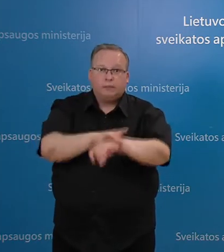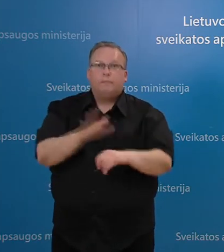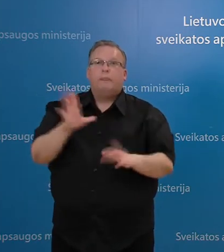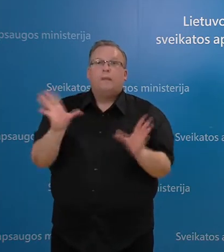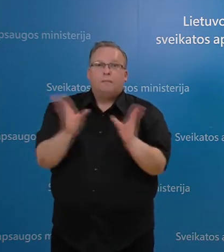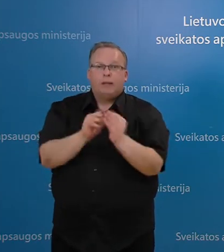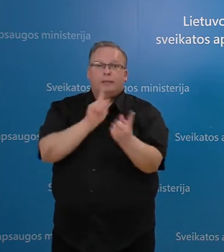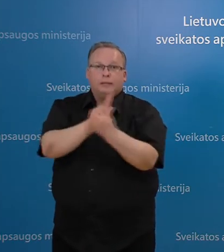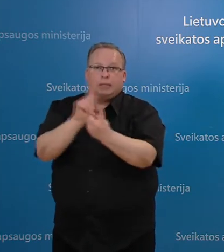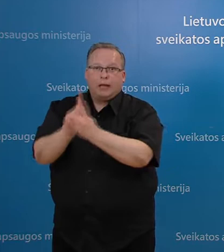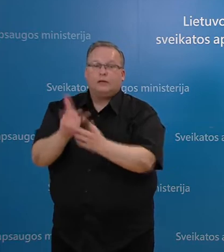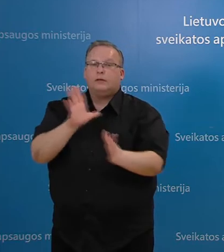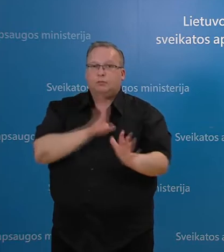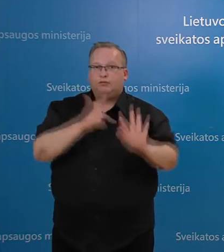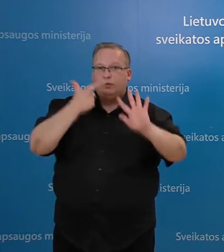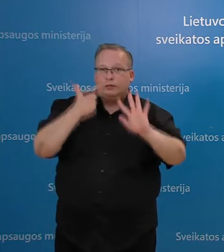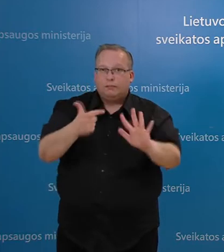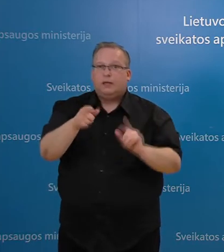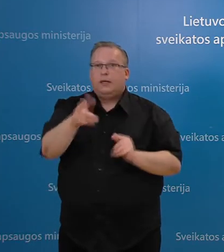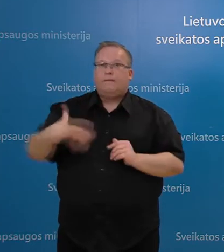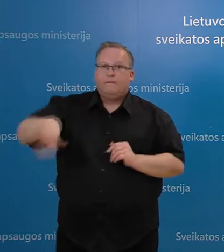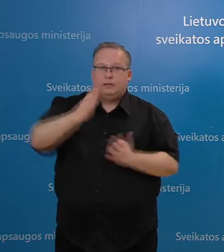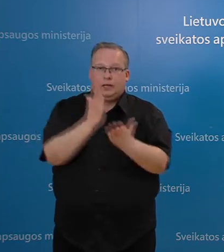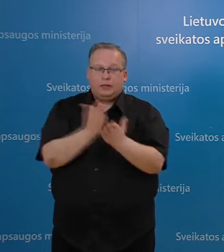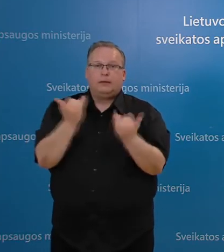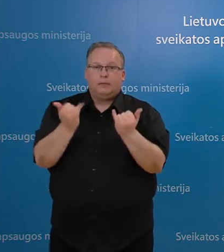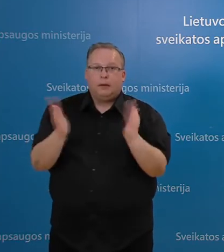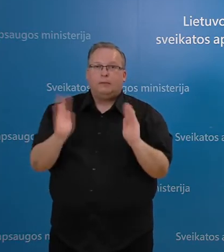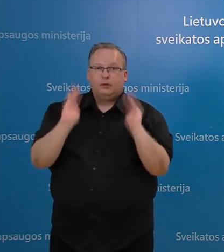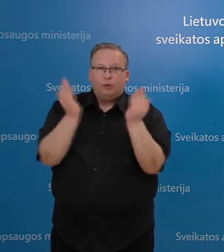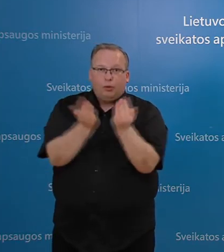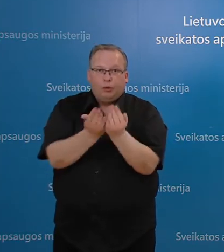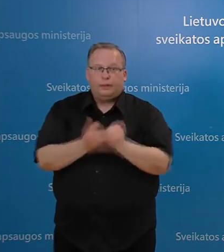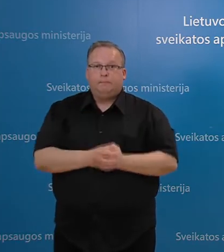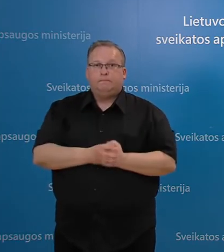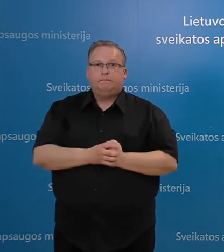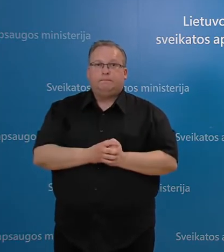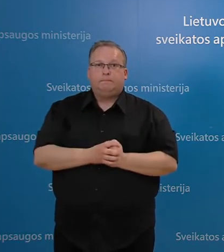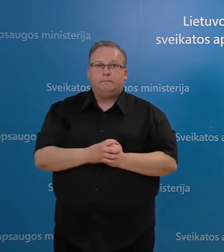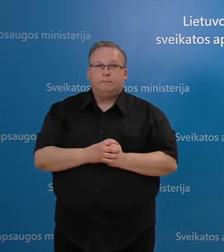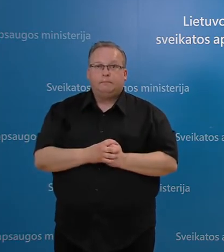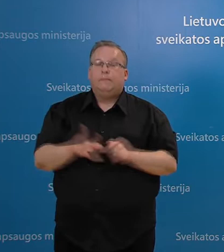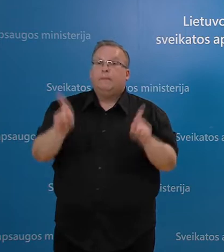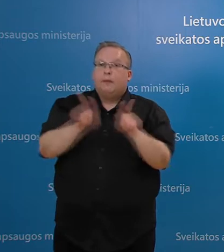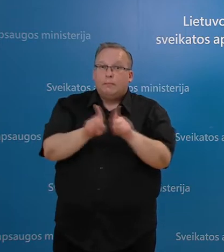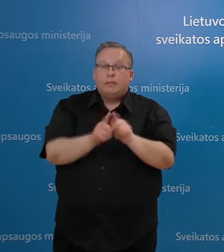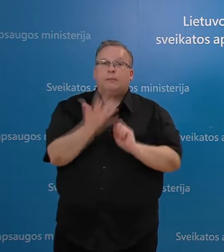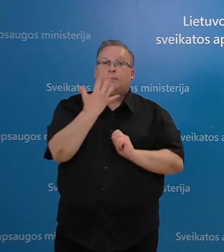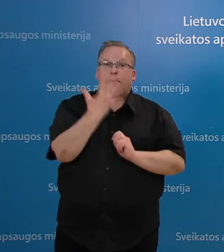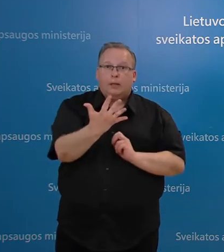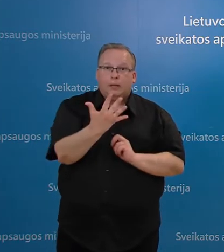turėjusių asmenų skaičius yra 7, jie yra visi izoliuoti. Taip pat 5 atvejai